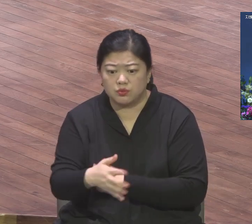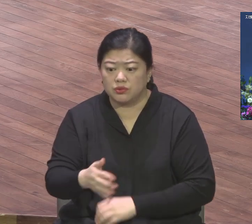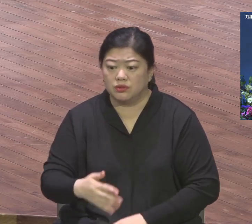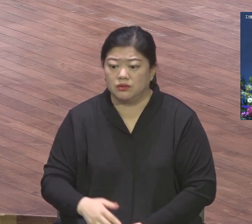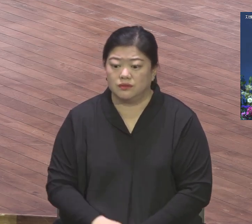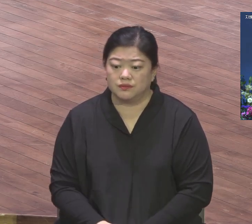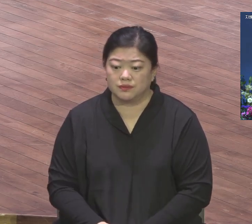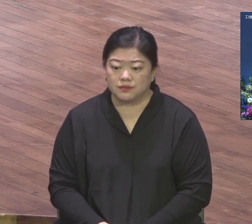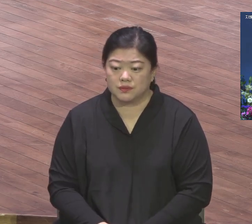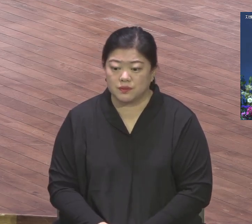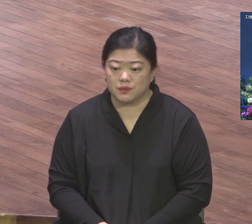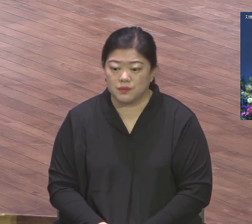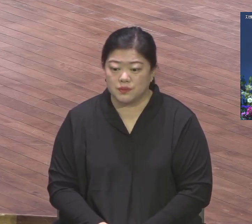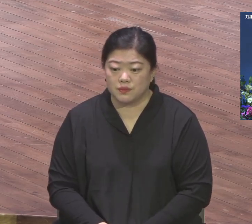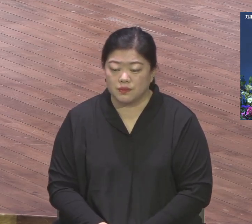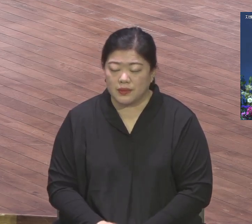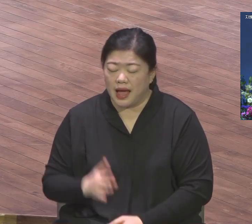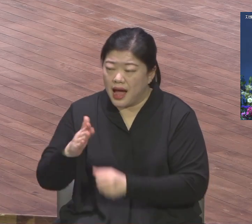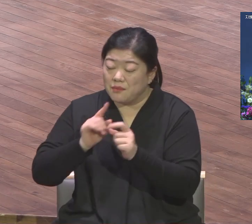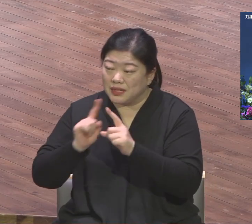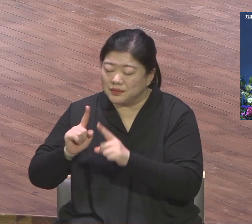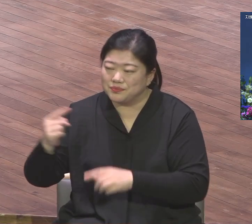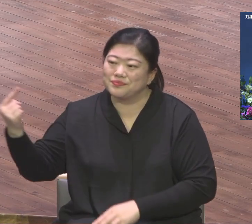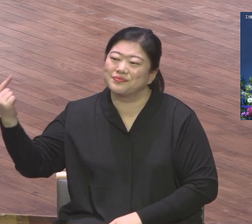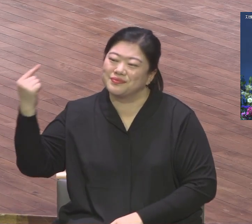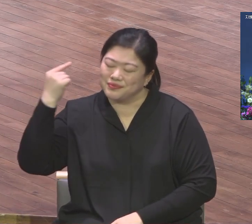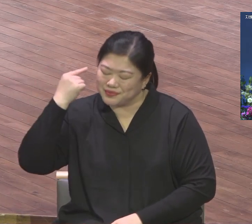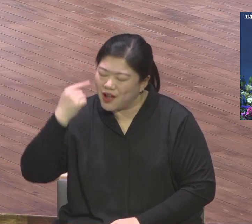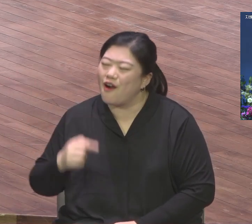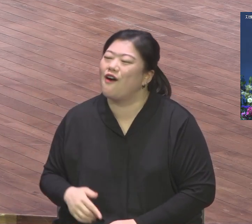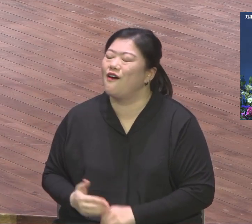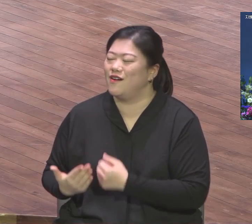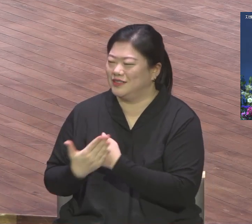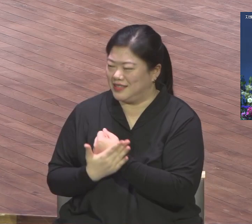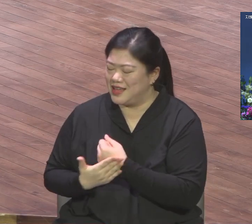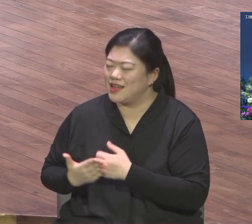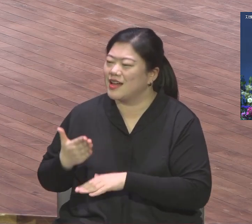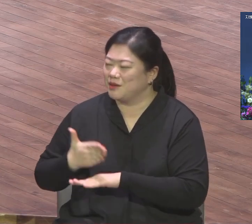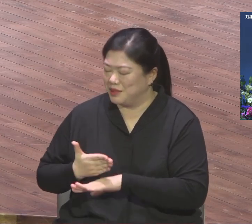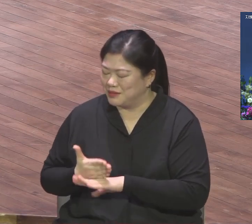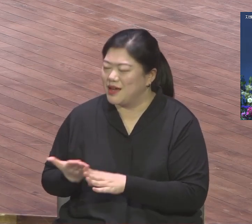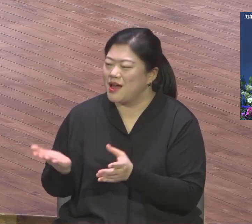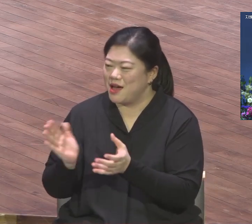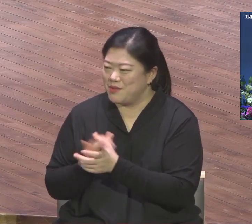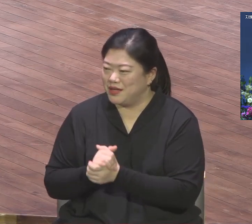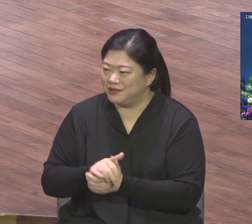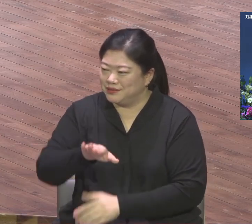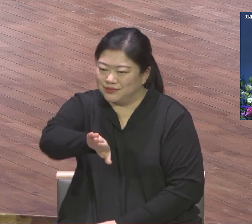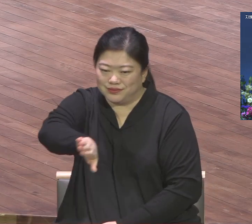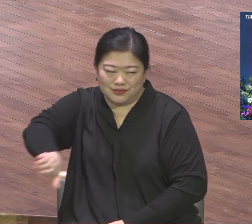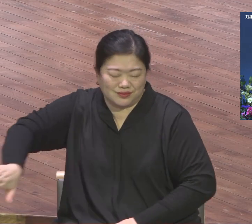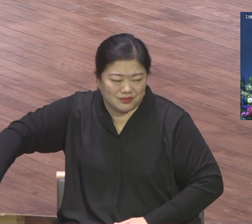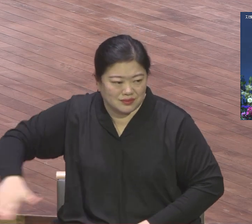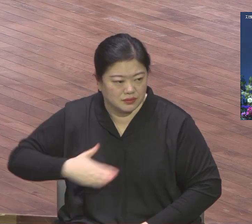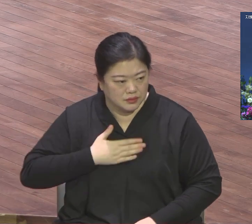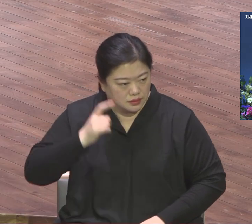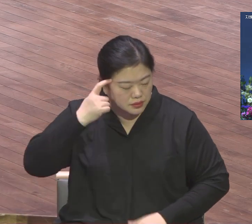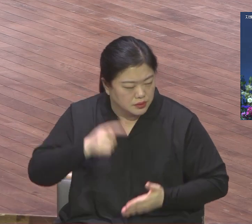자기 의로 살아. 말씀 상관없어. 그거 다 잡혀버렸죠. 사단이 가지고 놀지요, 그런